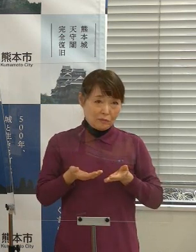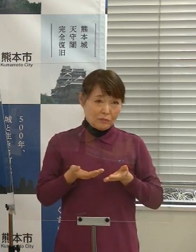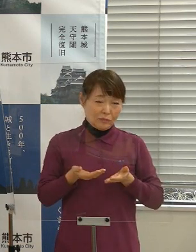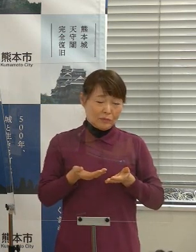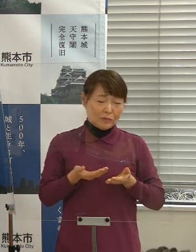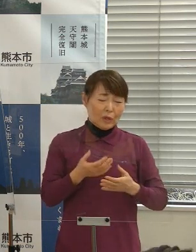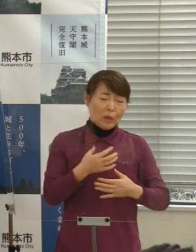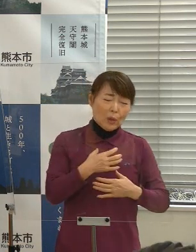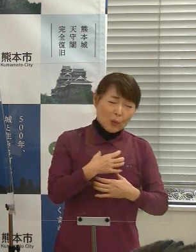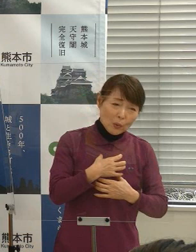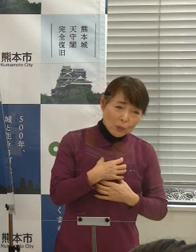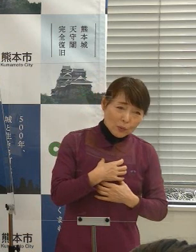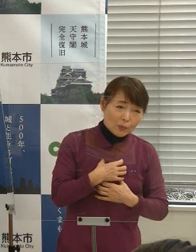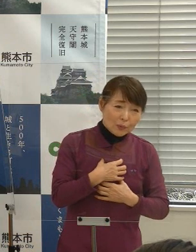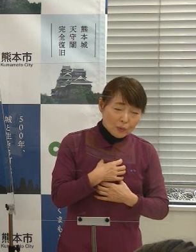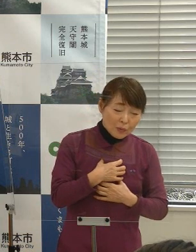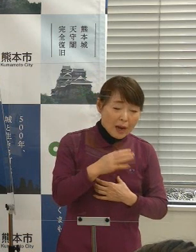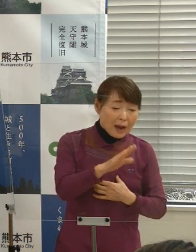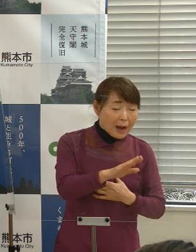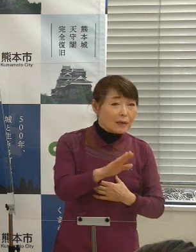非常に強いので、